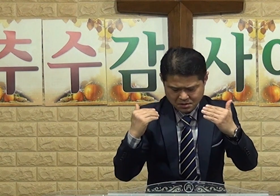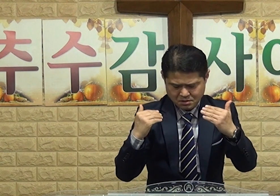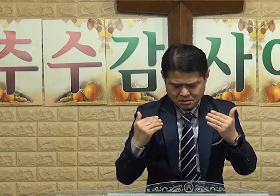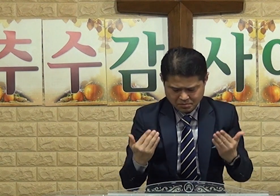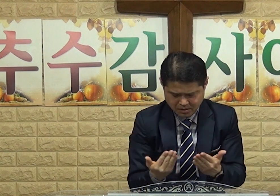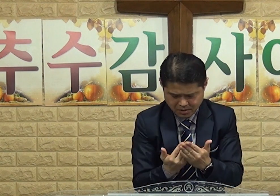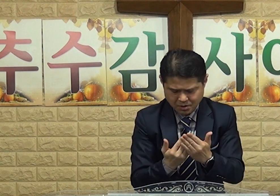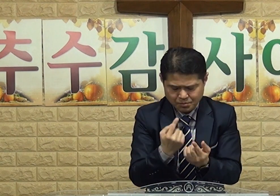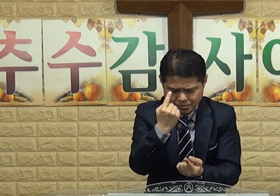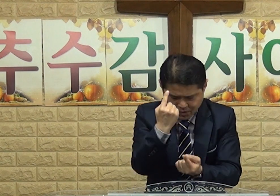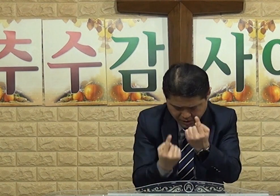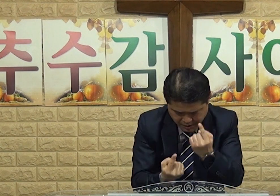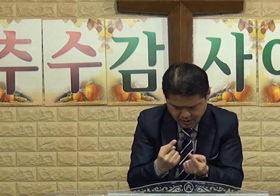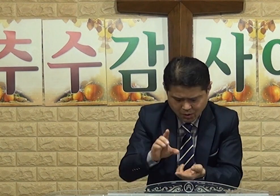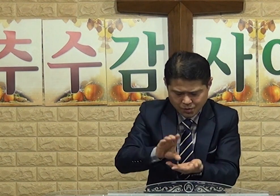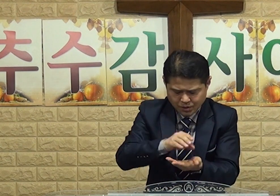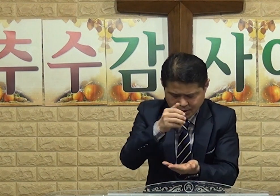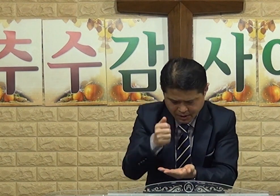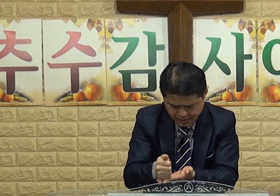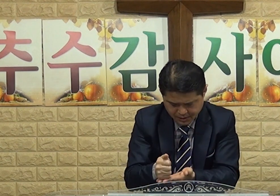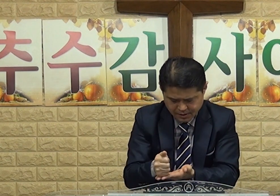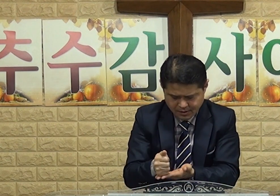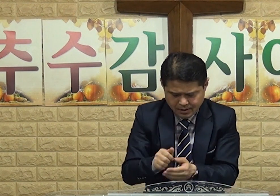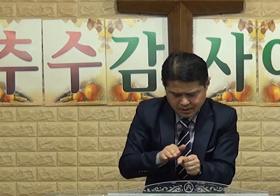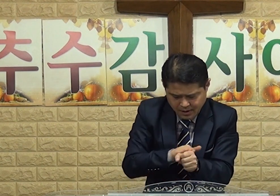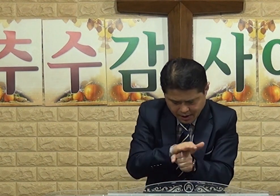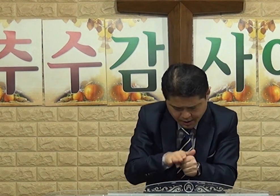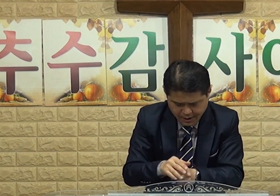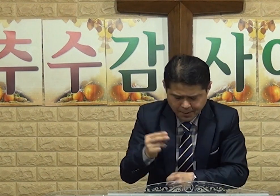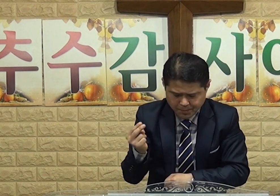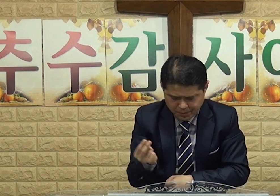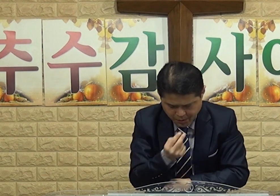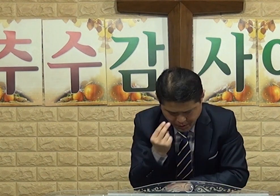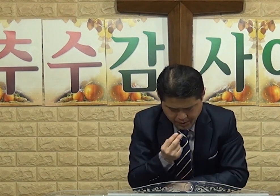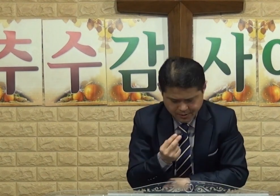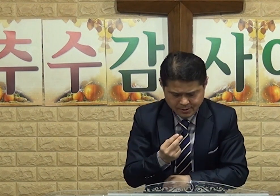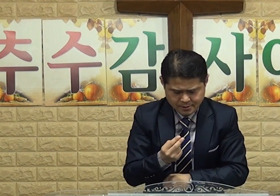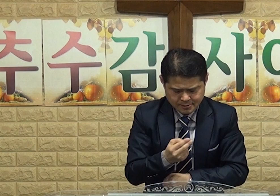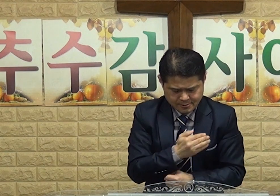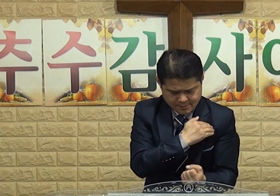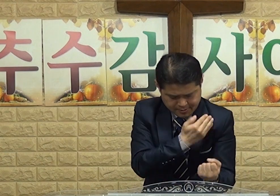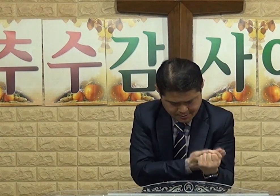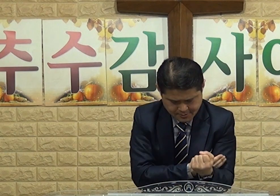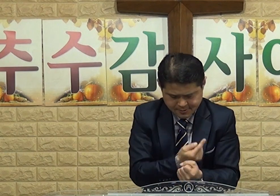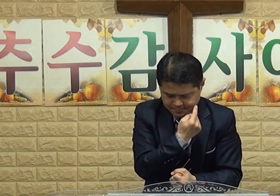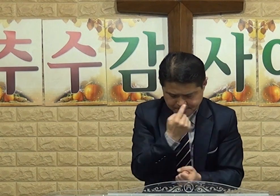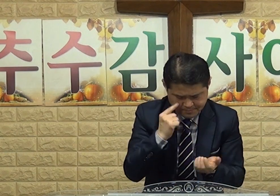우리가 치장하면서 보여주는 것이 아니라 진실로 하나님의 사랑의 생명을